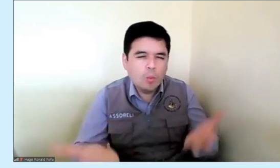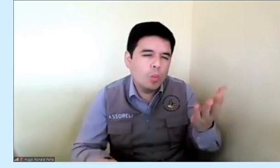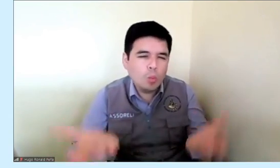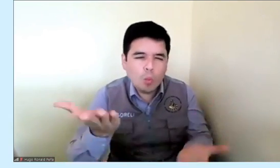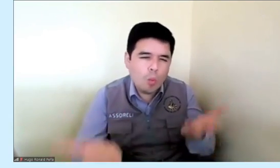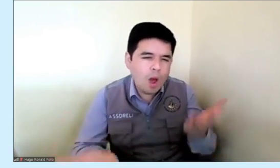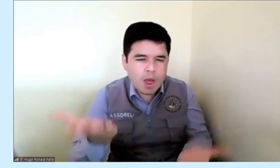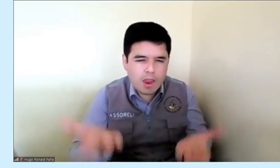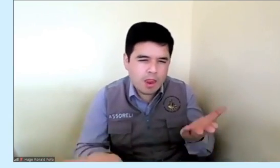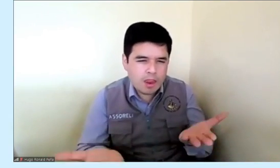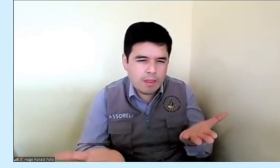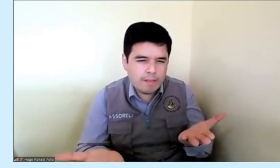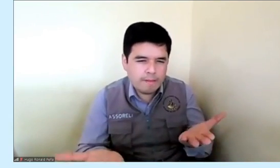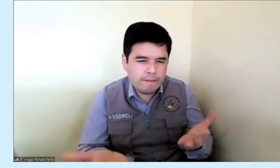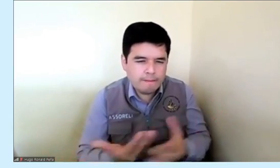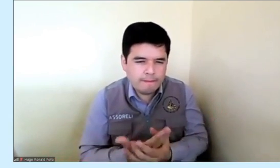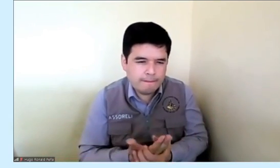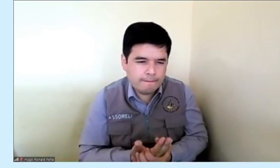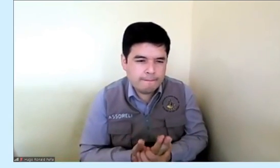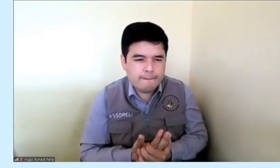¿Cuál? ¿Cuál?